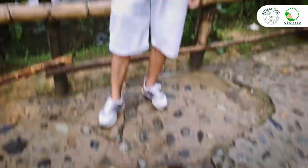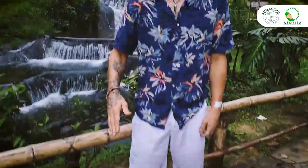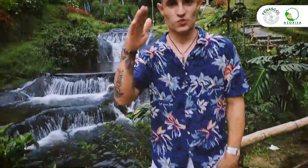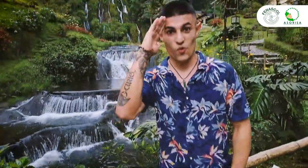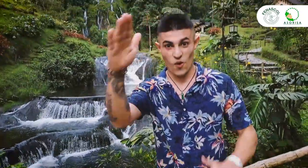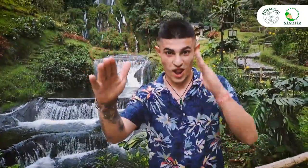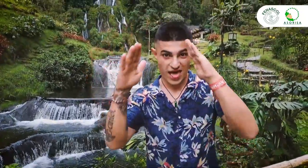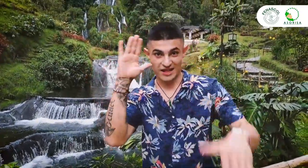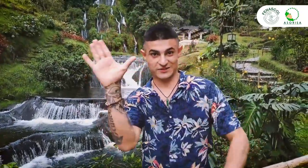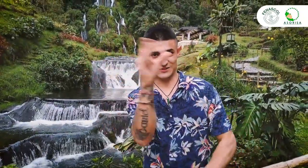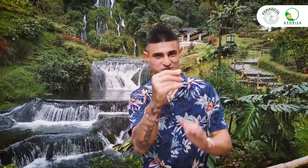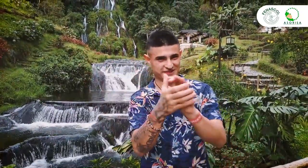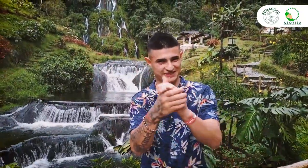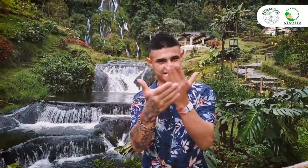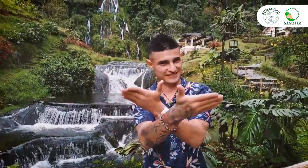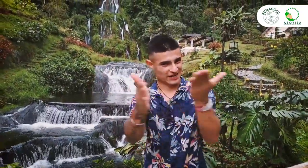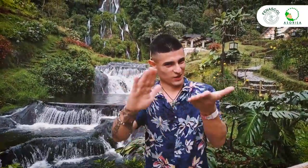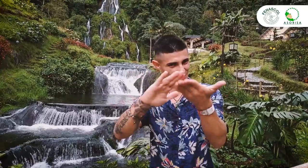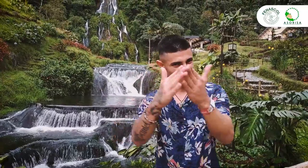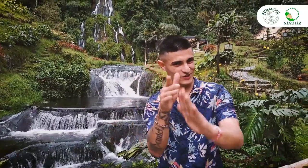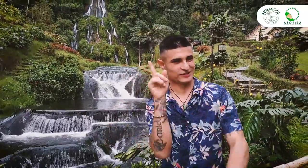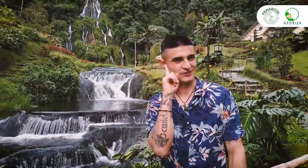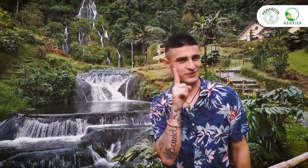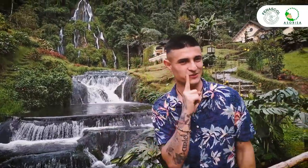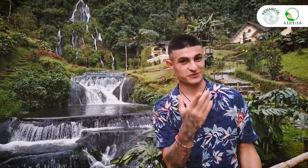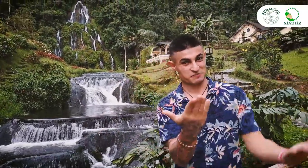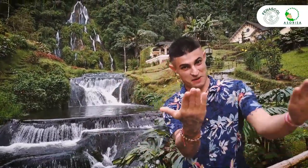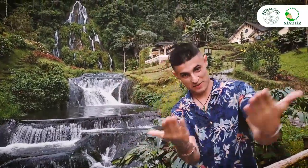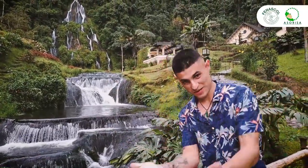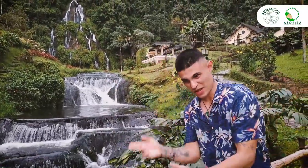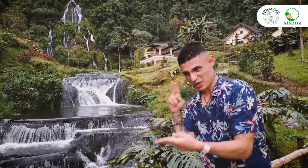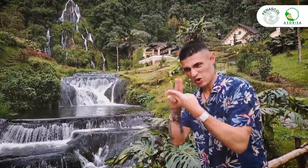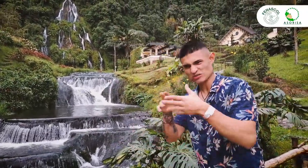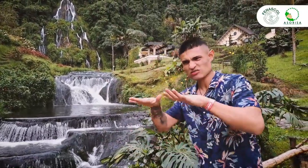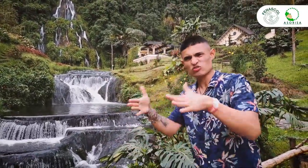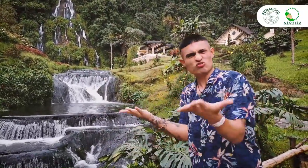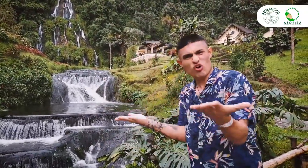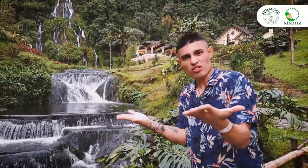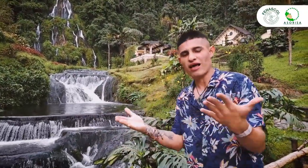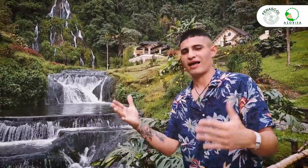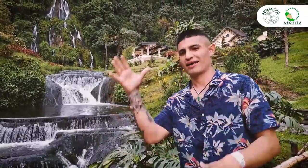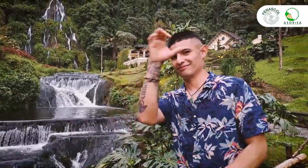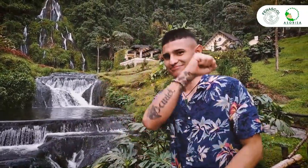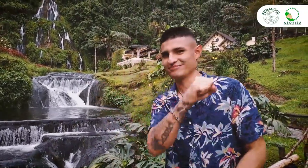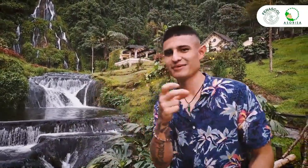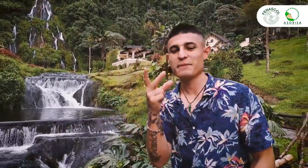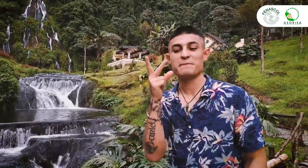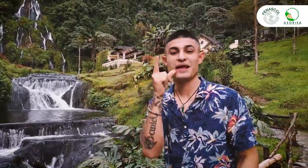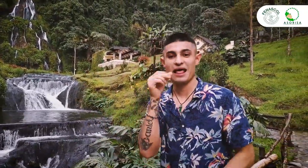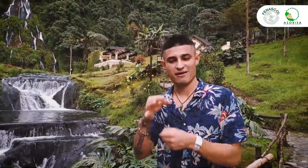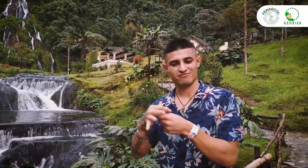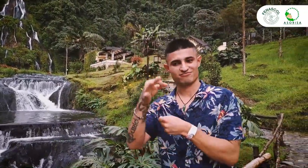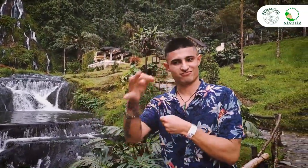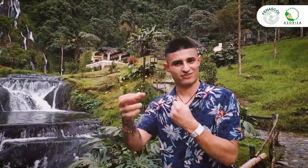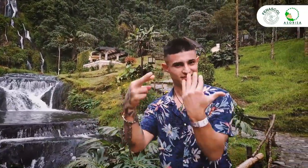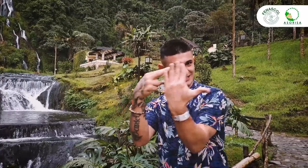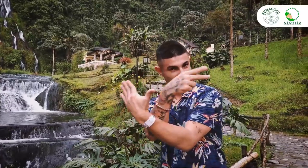¡Hola a todos! Un saludo para la comunidad sorda. Bienvenidos a este lugar. Queda en Santa Rosa de Cabal, un